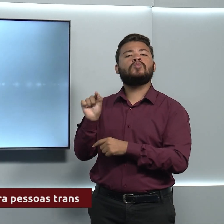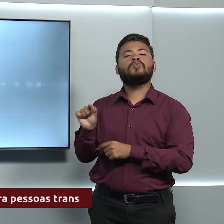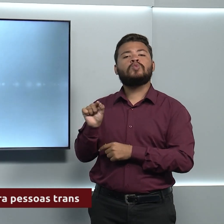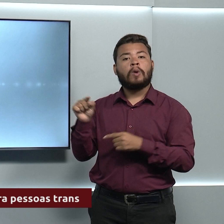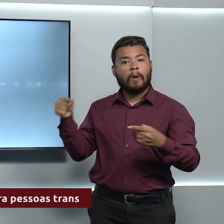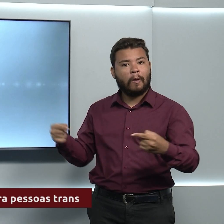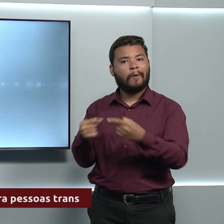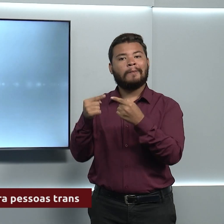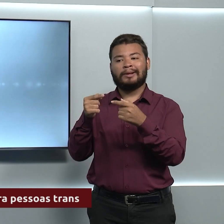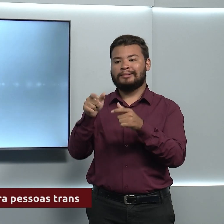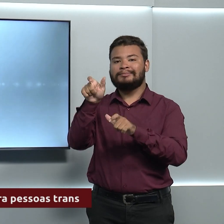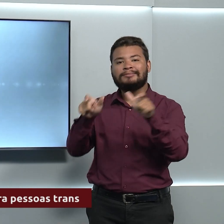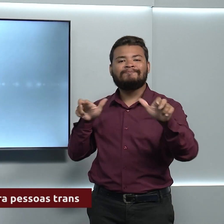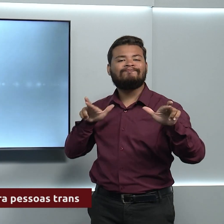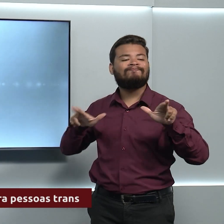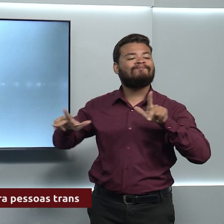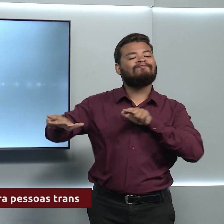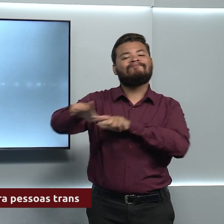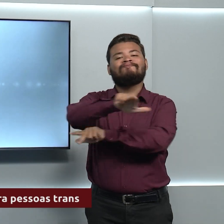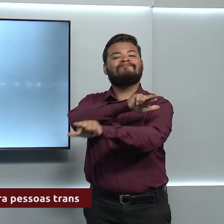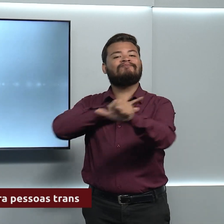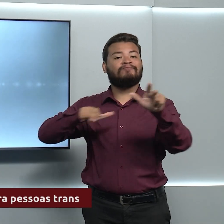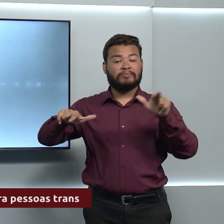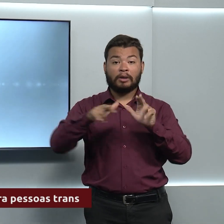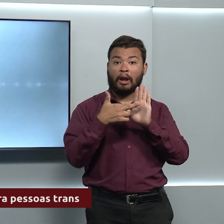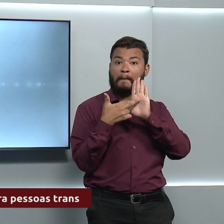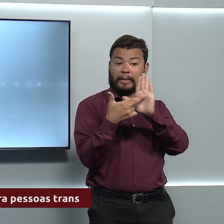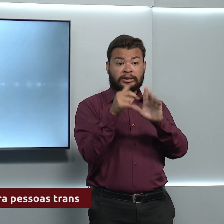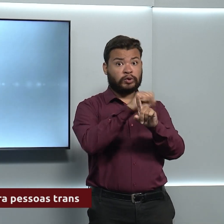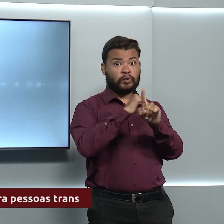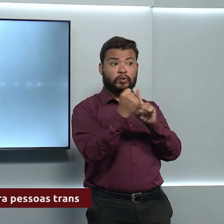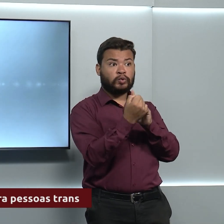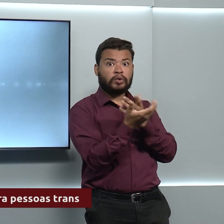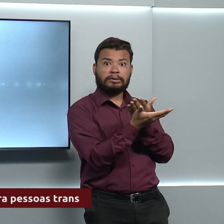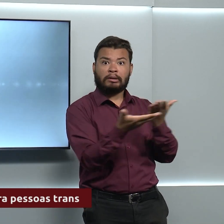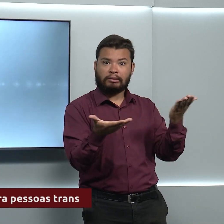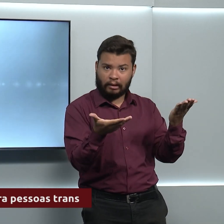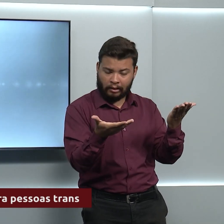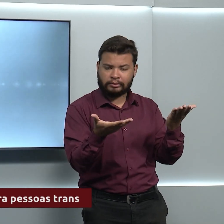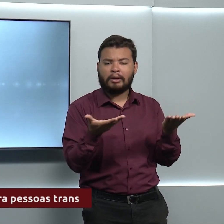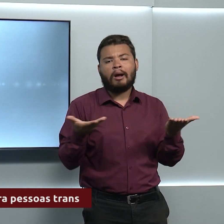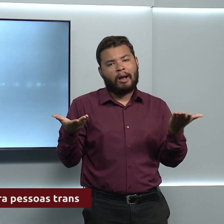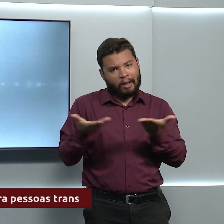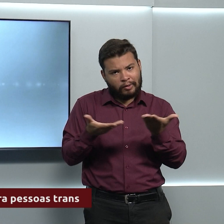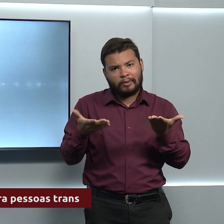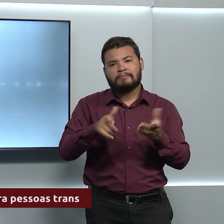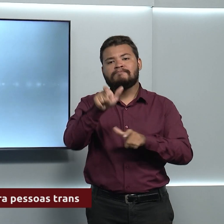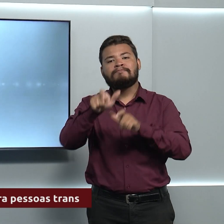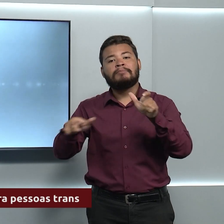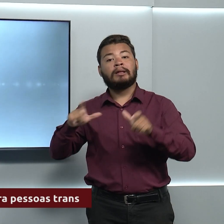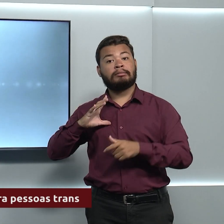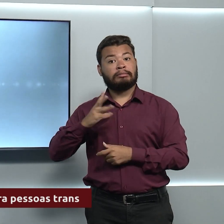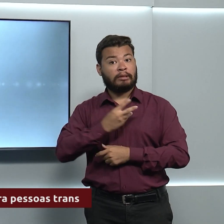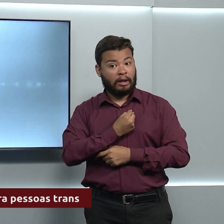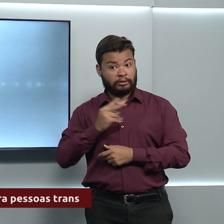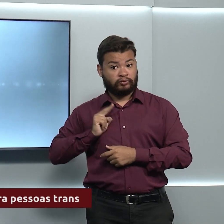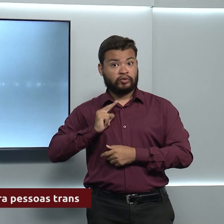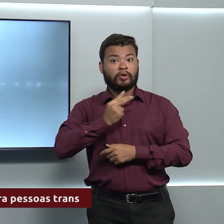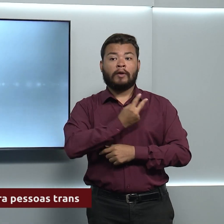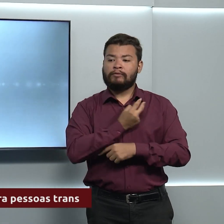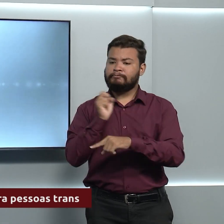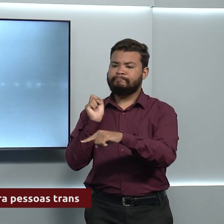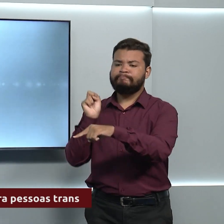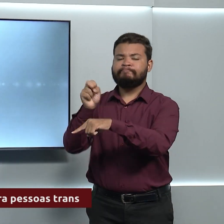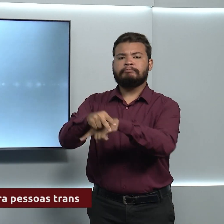da diversidade que constitui a sociedade como um todo, trazendo agora as pessoas trans travesti